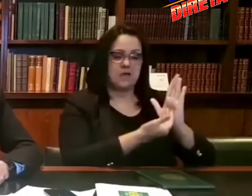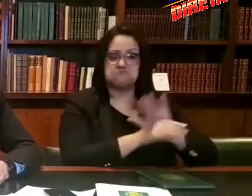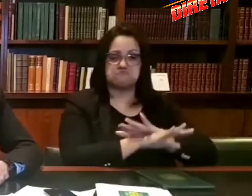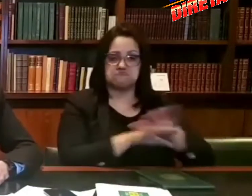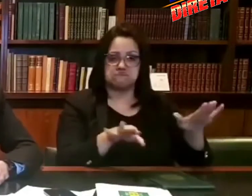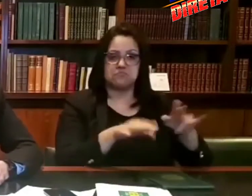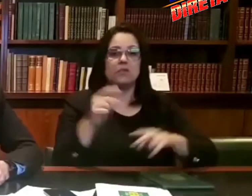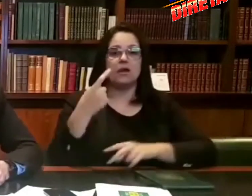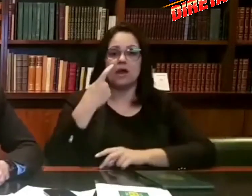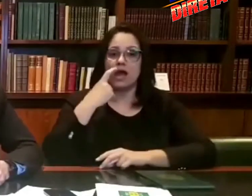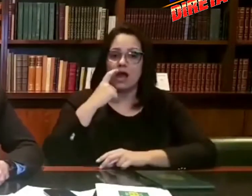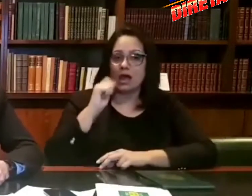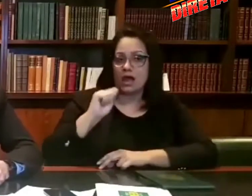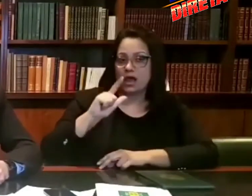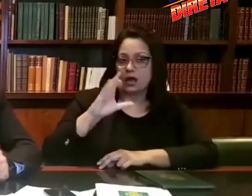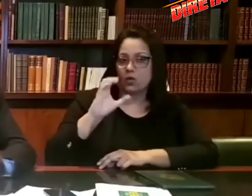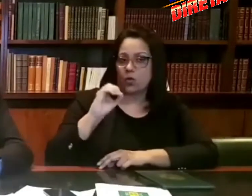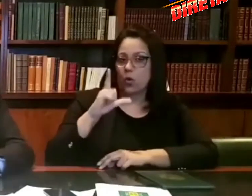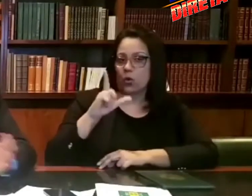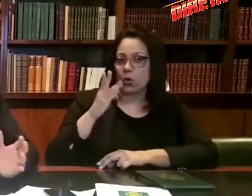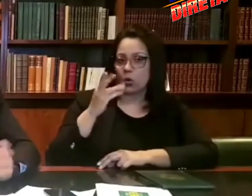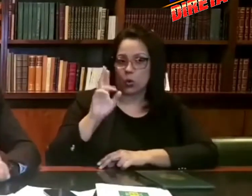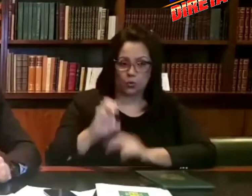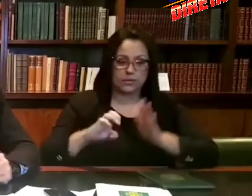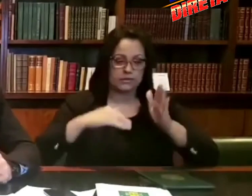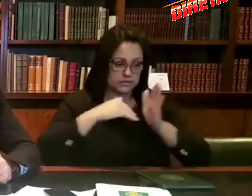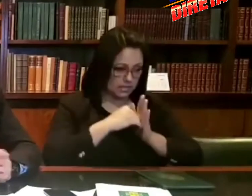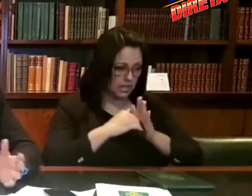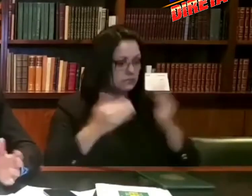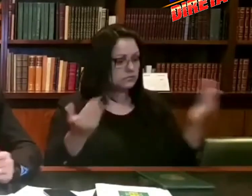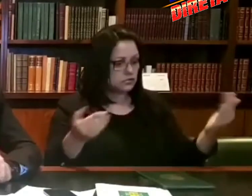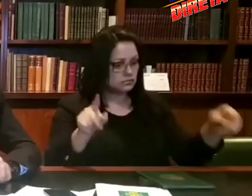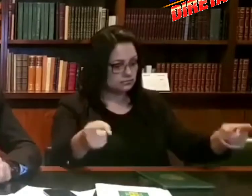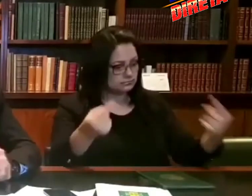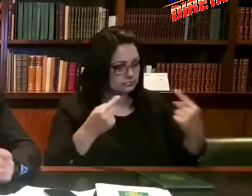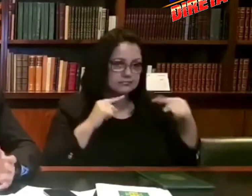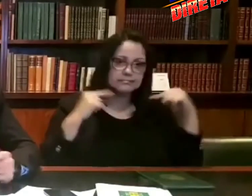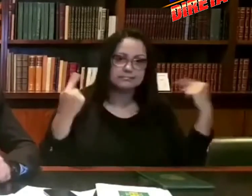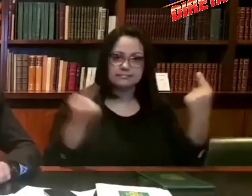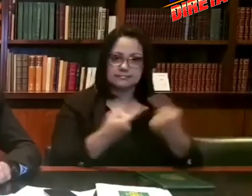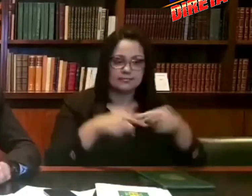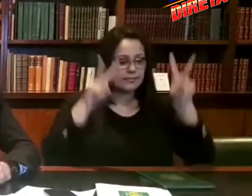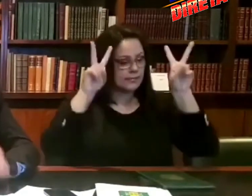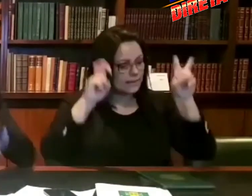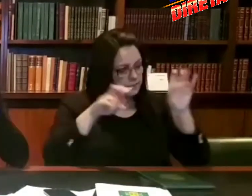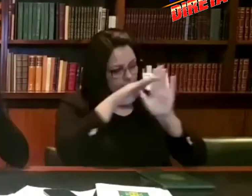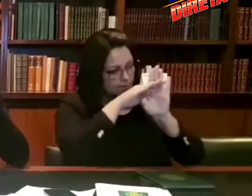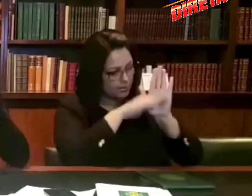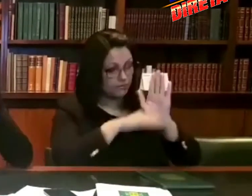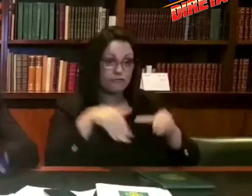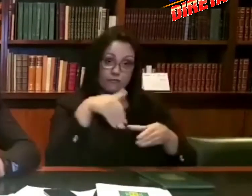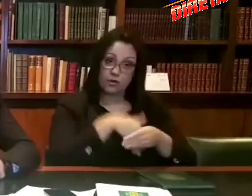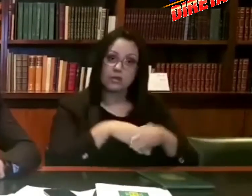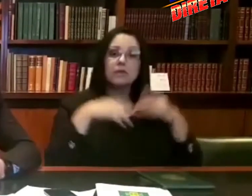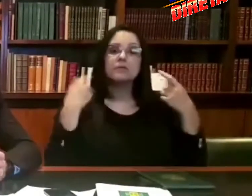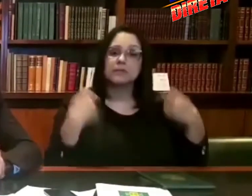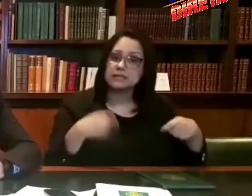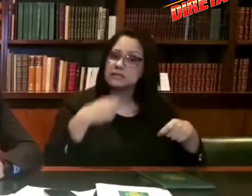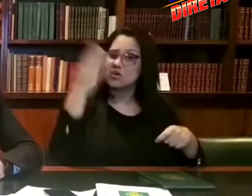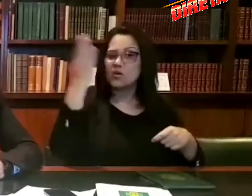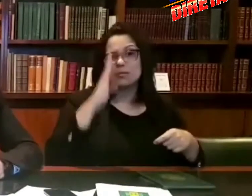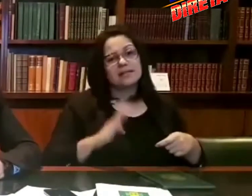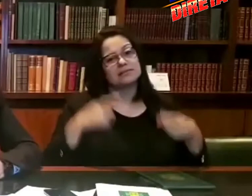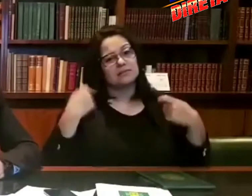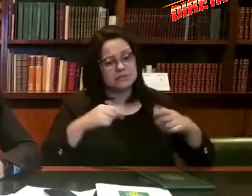Alcolumbre é presidente lá do Senado Federal, acertamos algumas pautas para ser votada. A gente precisa disso aí, o Brasil precisa